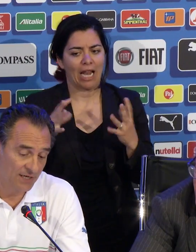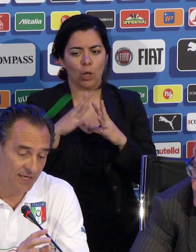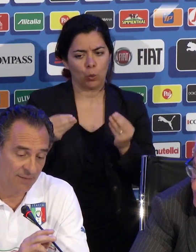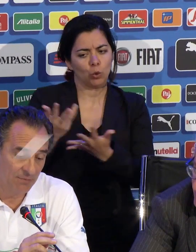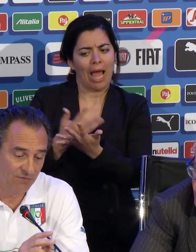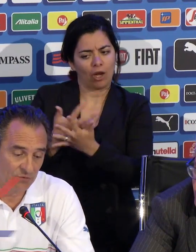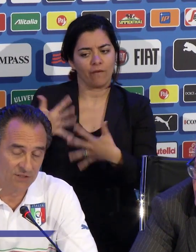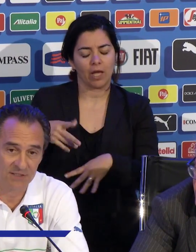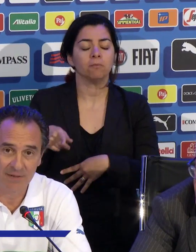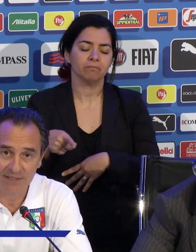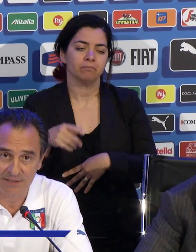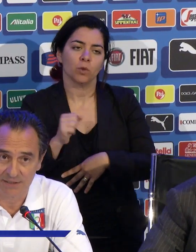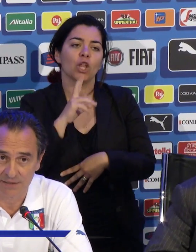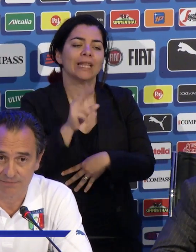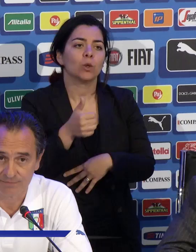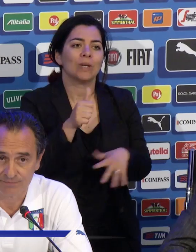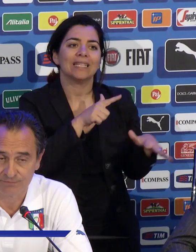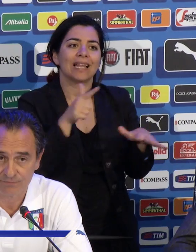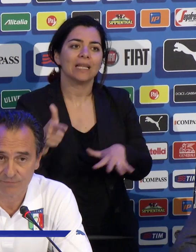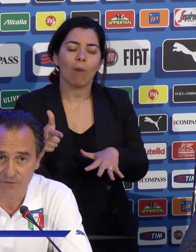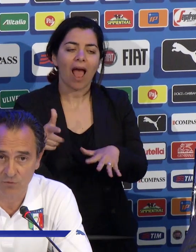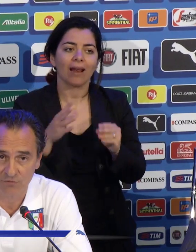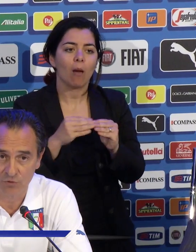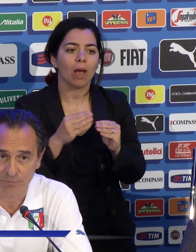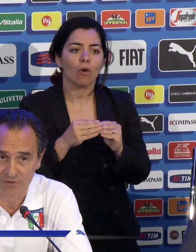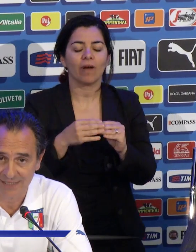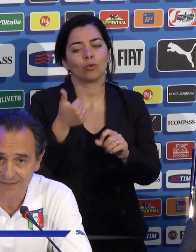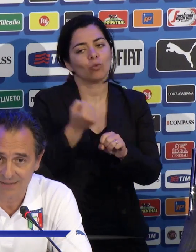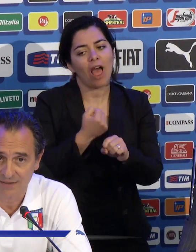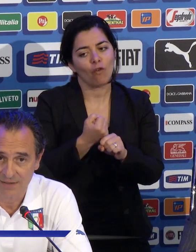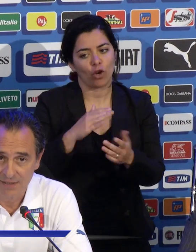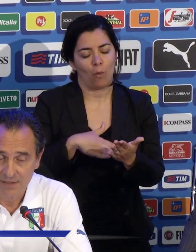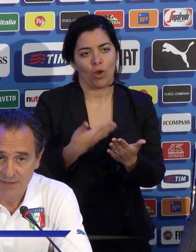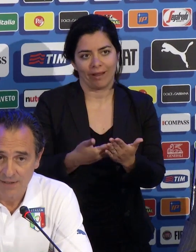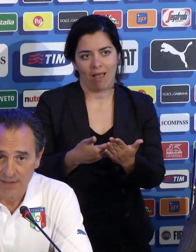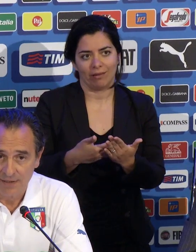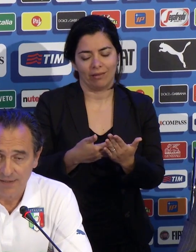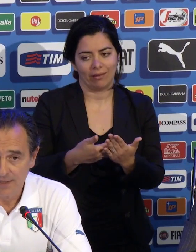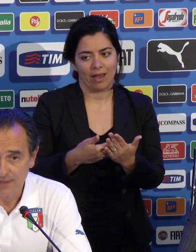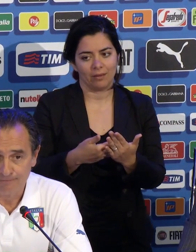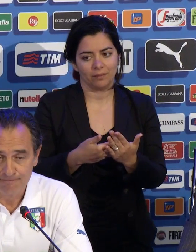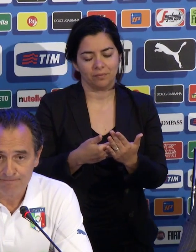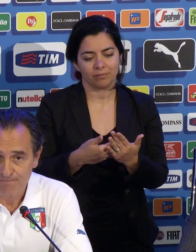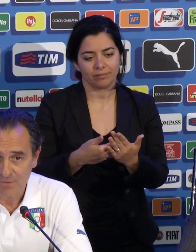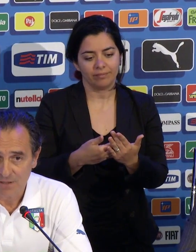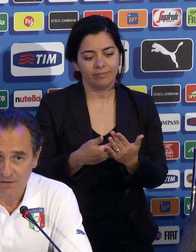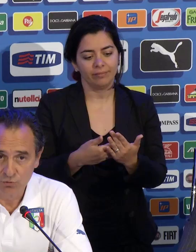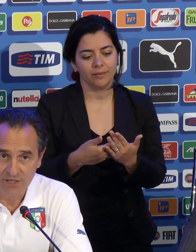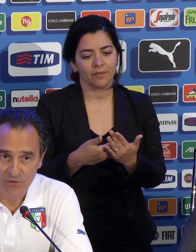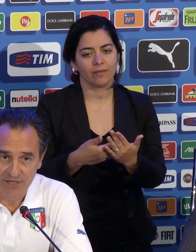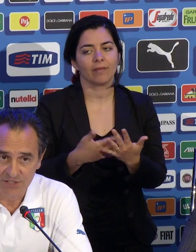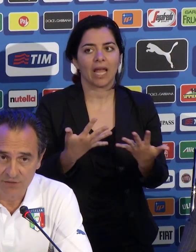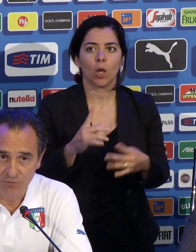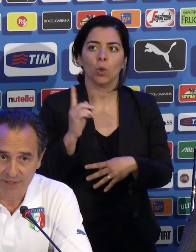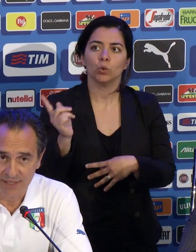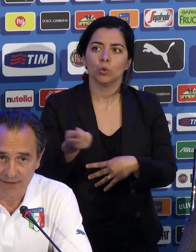No, devo dire che abbiamo fatto una settimana di un lavoro importante e tutti